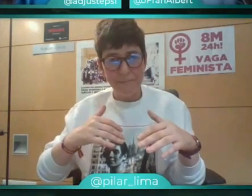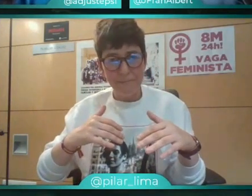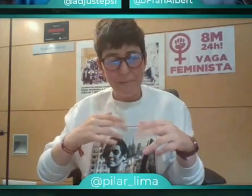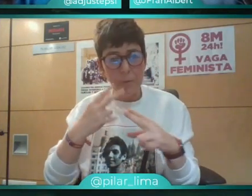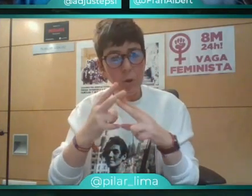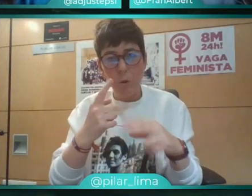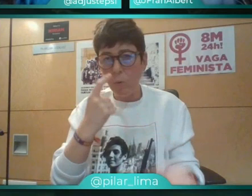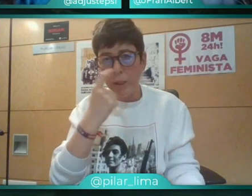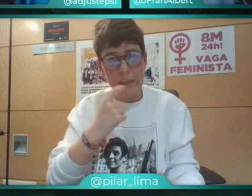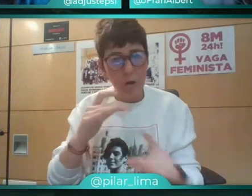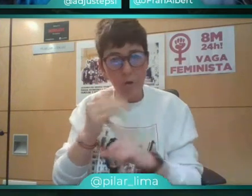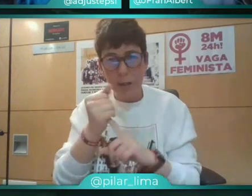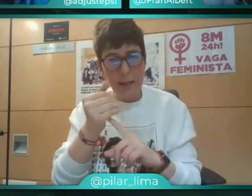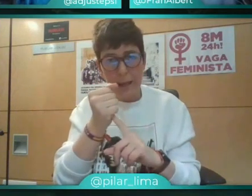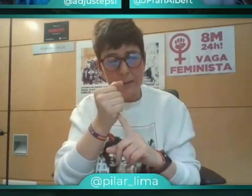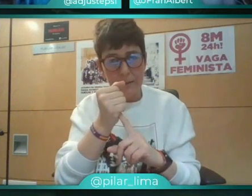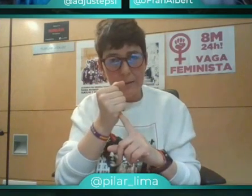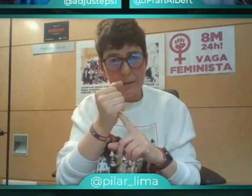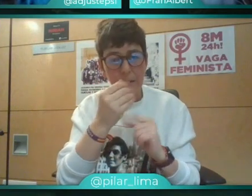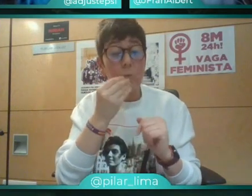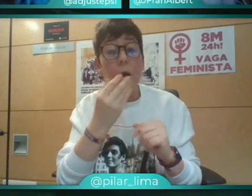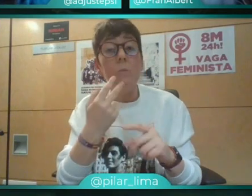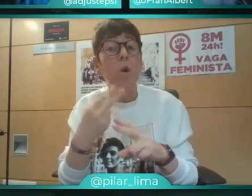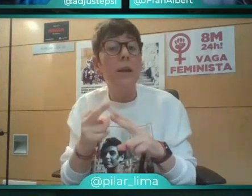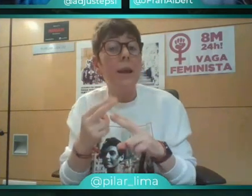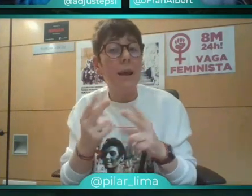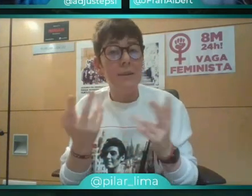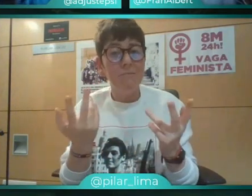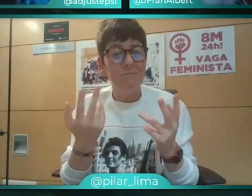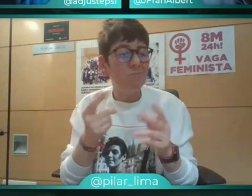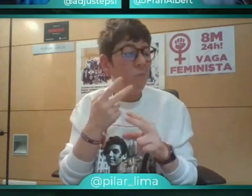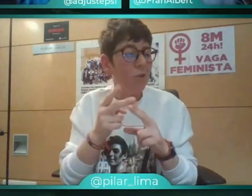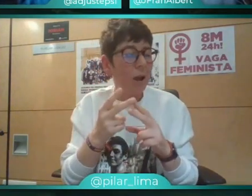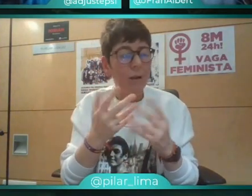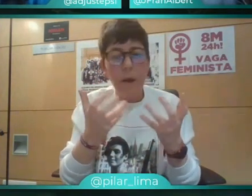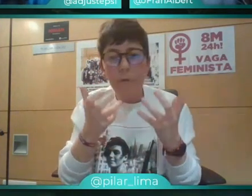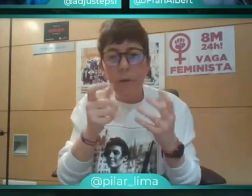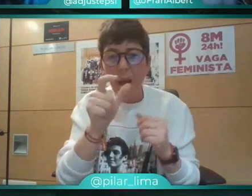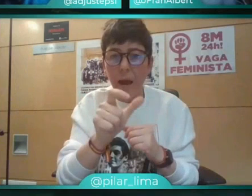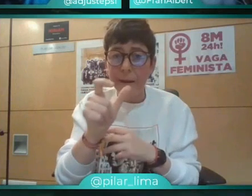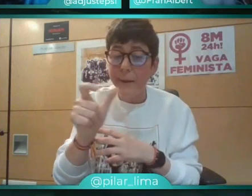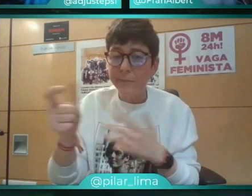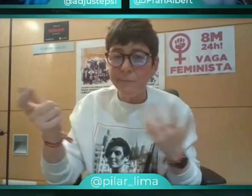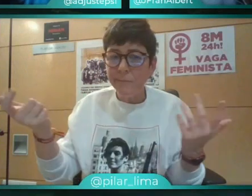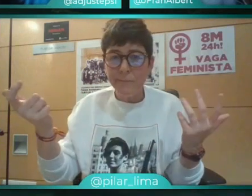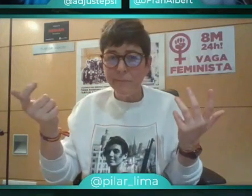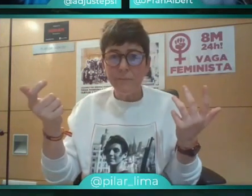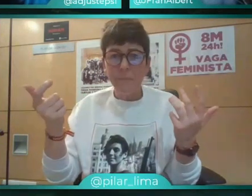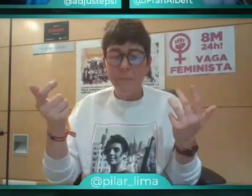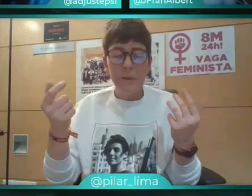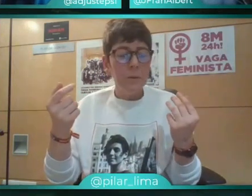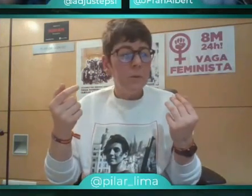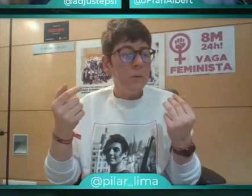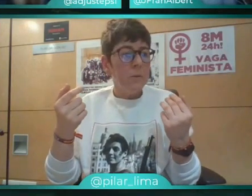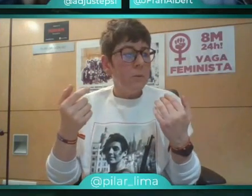a mí me gustan las cosas ya y en política cuesta mucho de conseguir las cosas bueno las políticas que beneficien